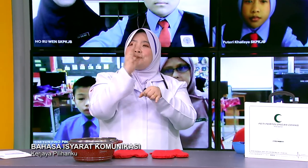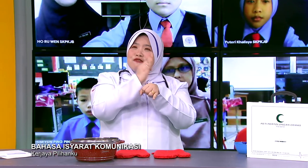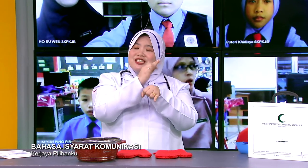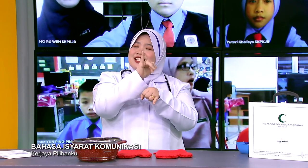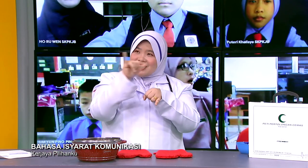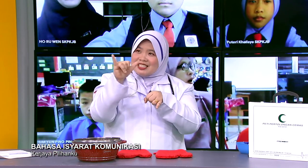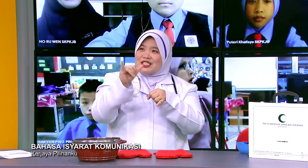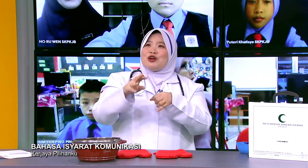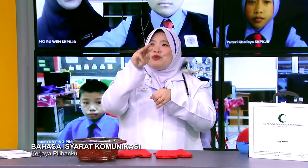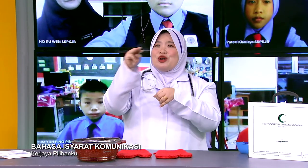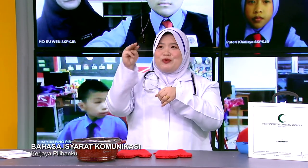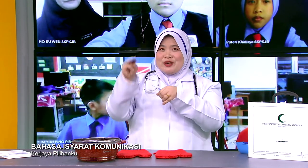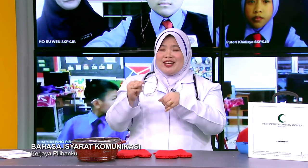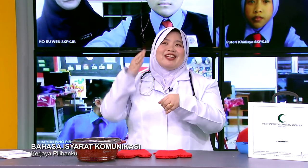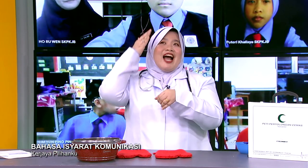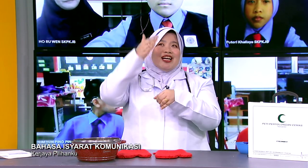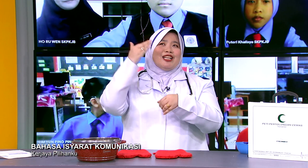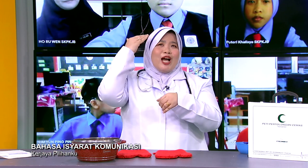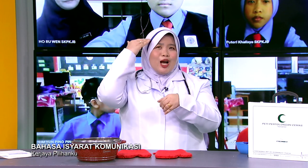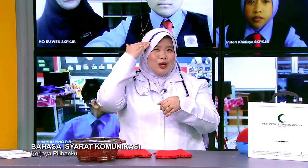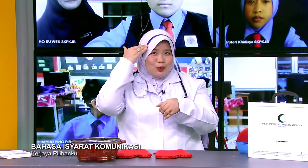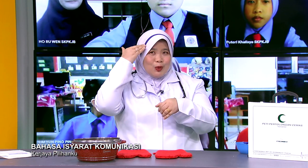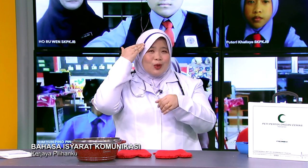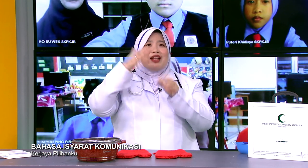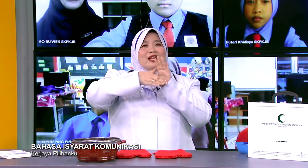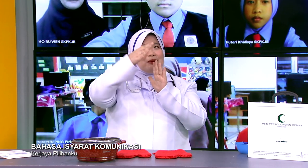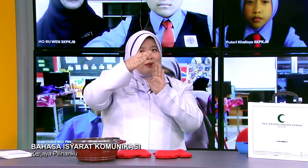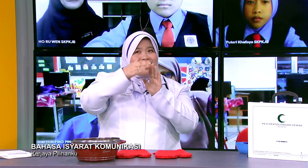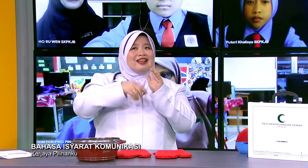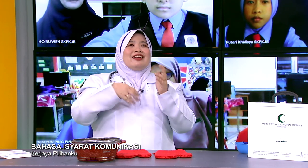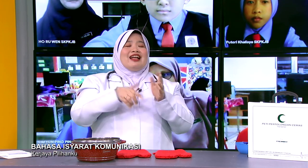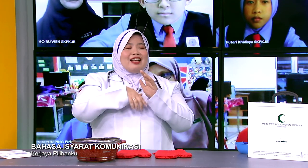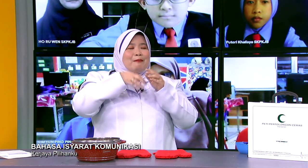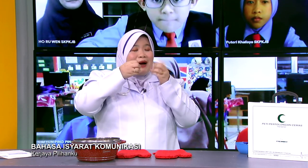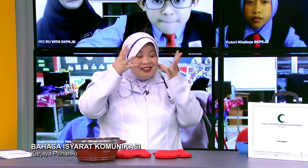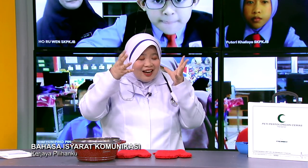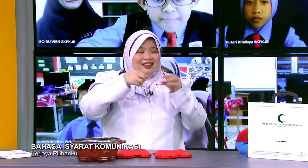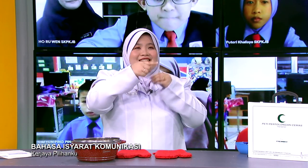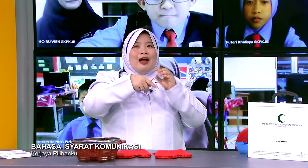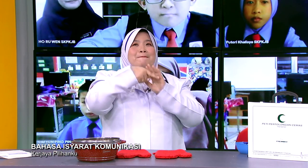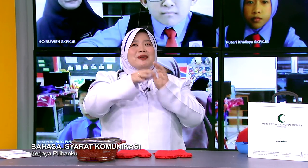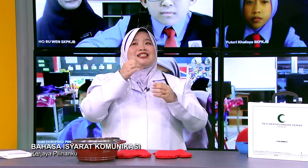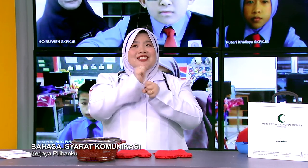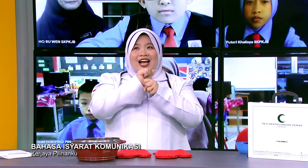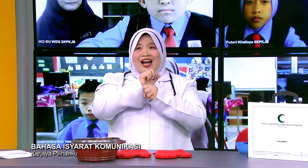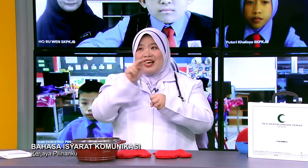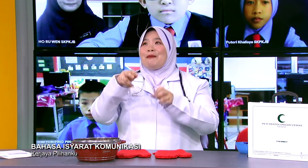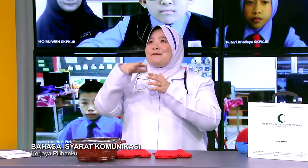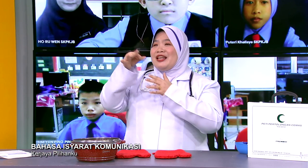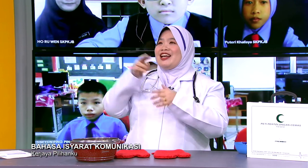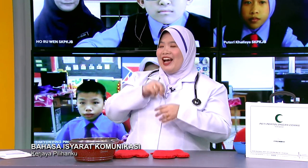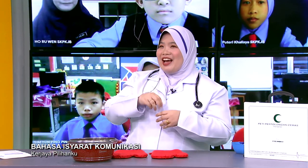dan fungsinya. Ya. Murid-murid akan tahu lebih banyak tentang